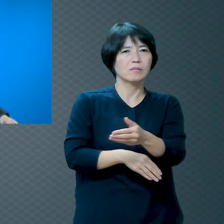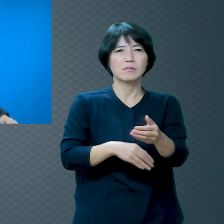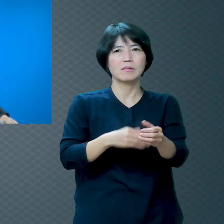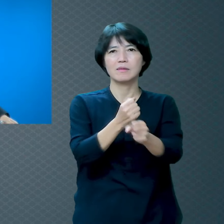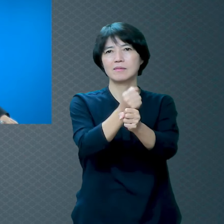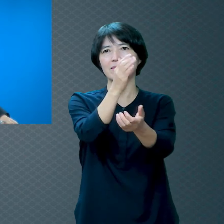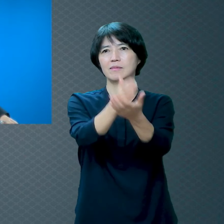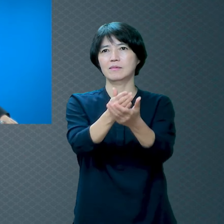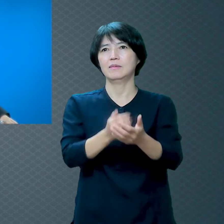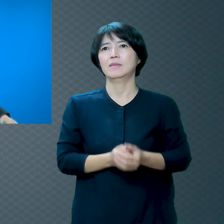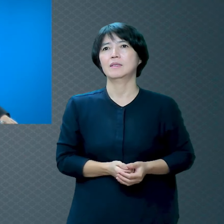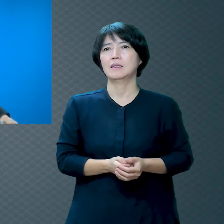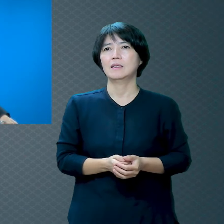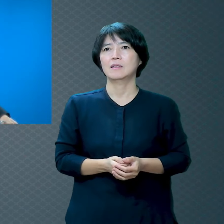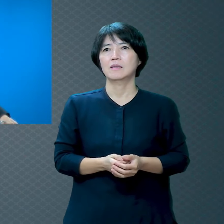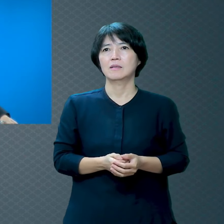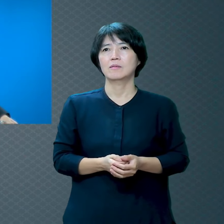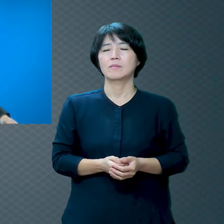그러면 안 됩니다